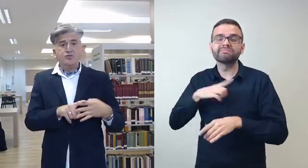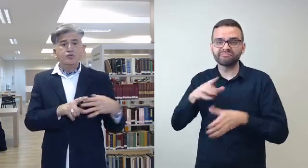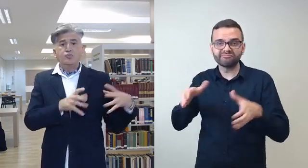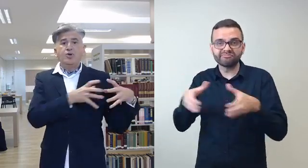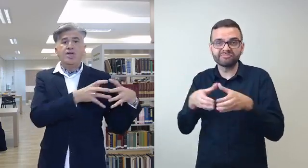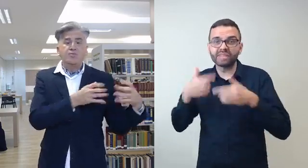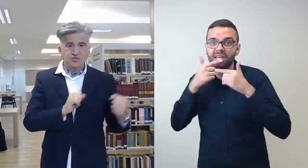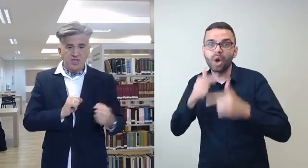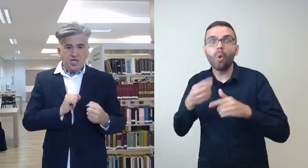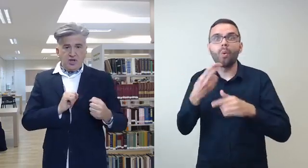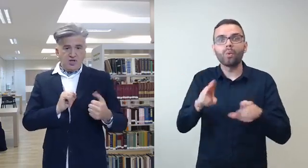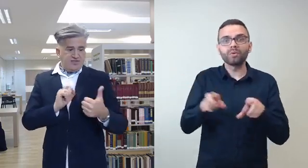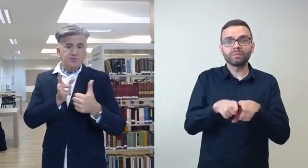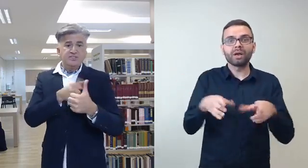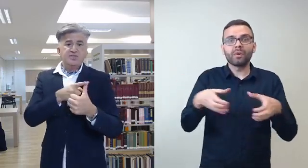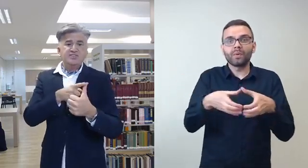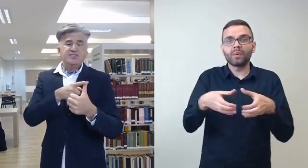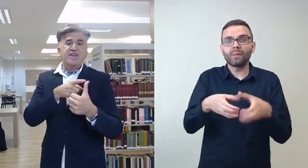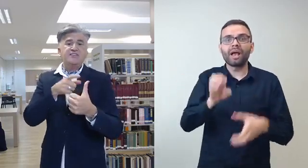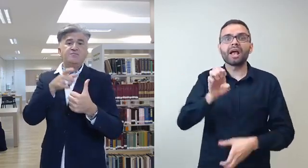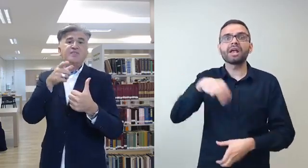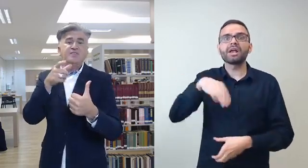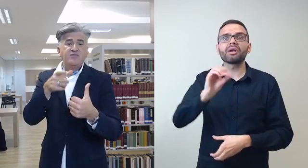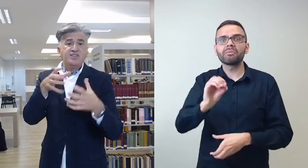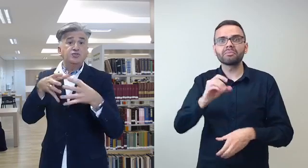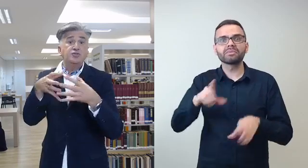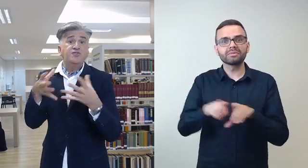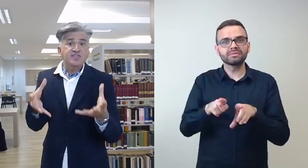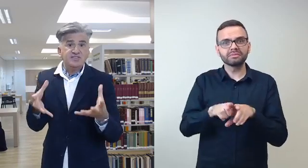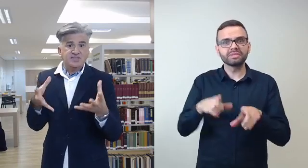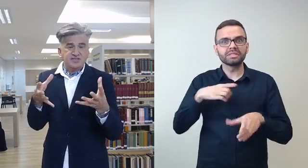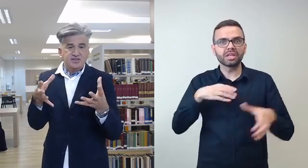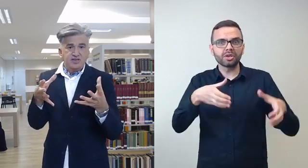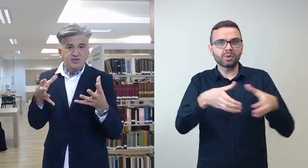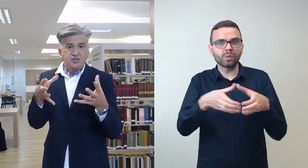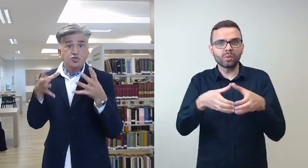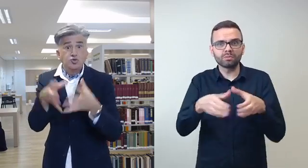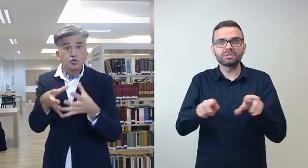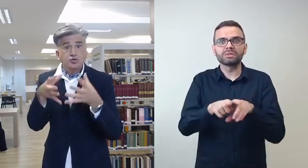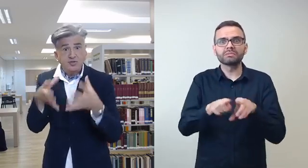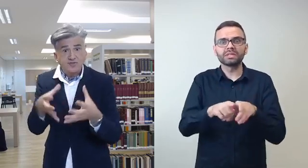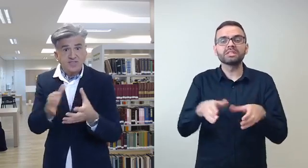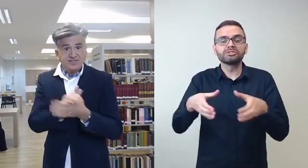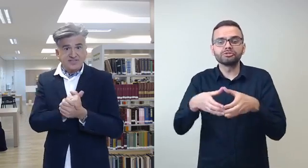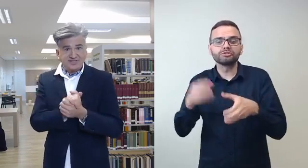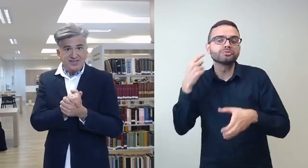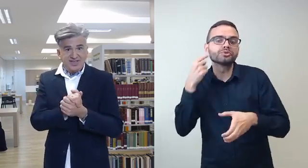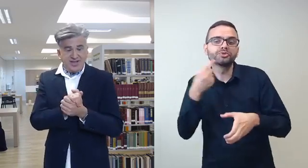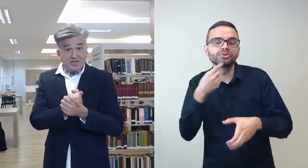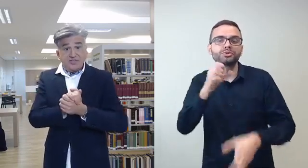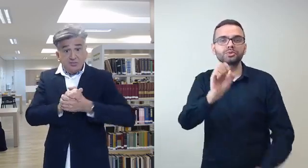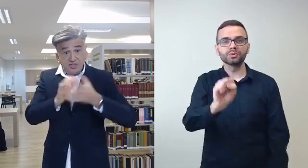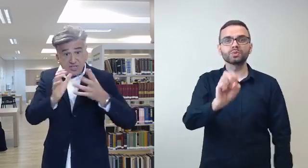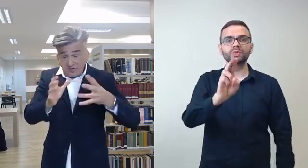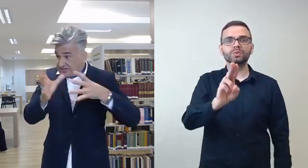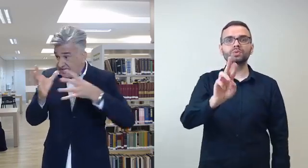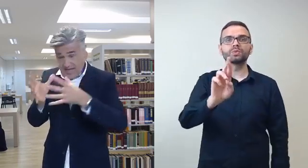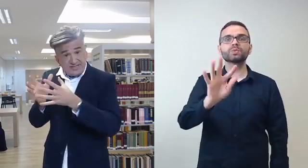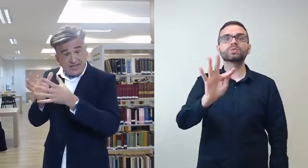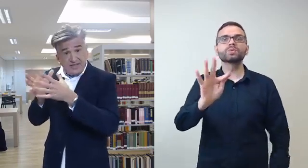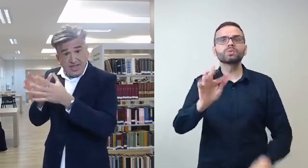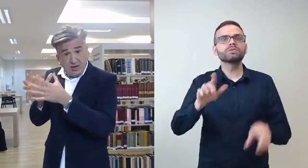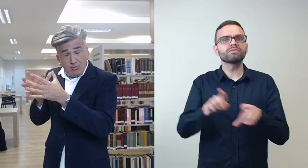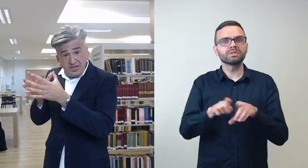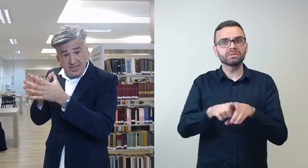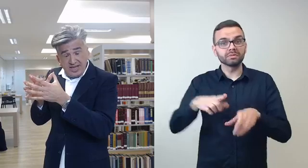sinais do grupo emos. Nós temos língua de sinais específica de surfistas, de surdos surfistas. Nós temos língua de